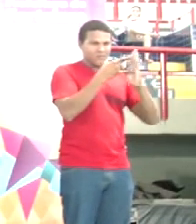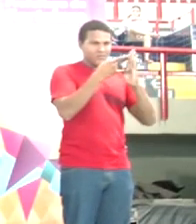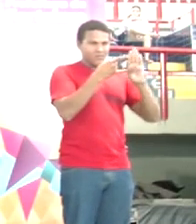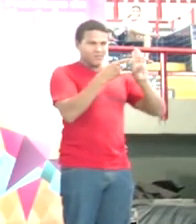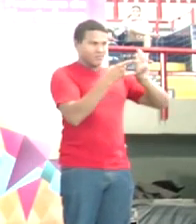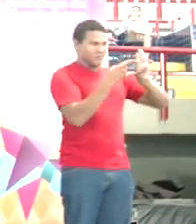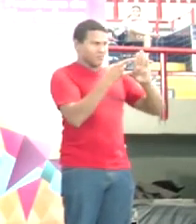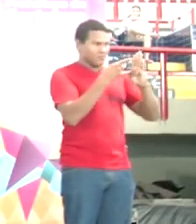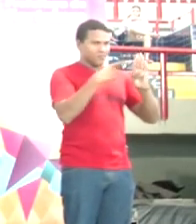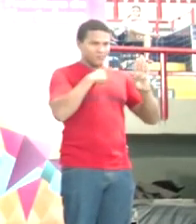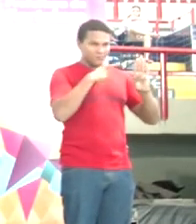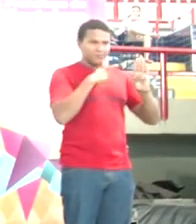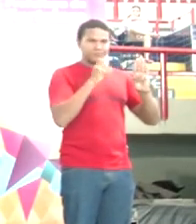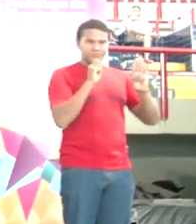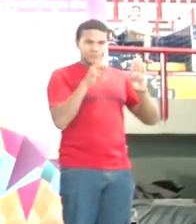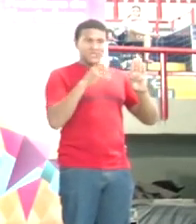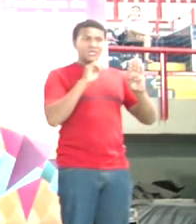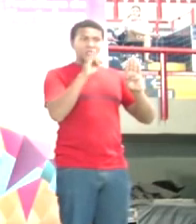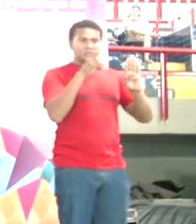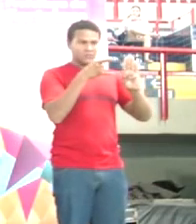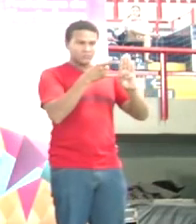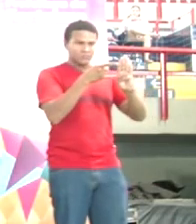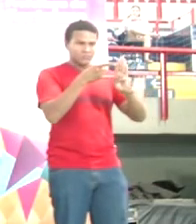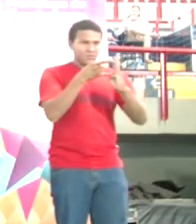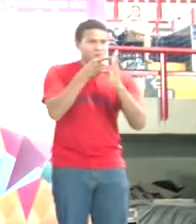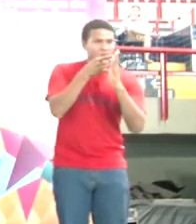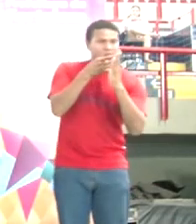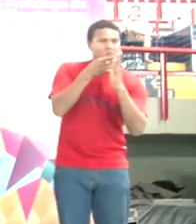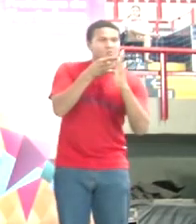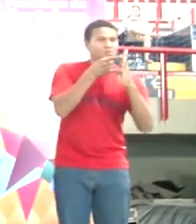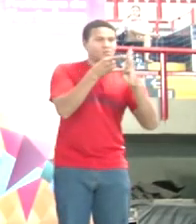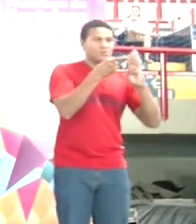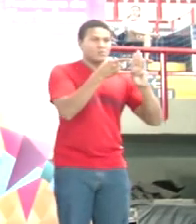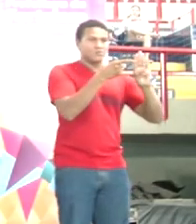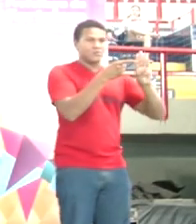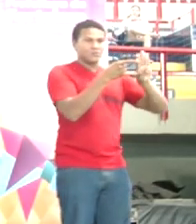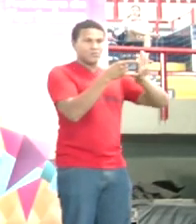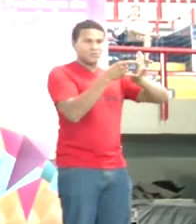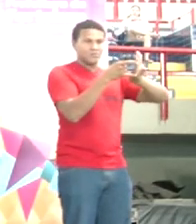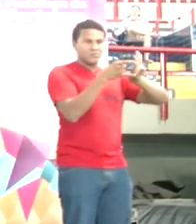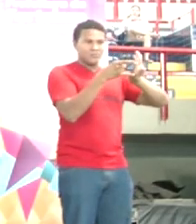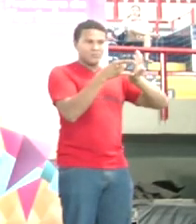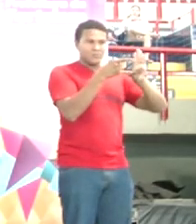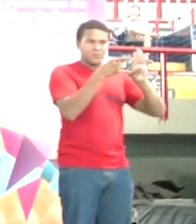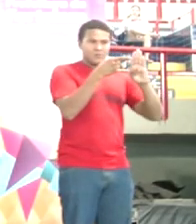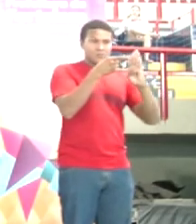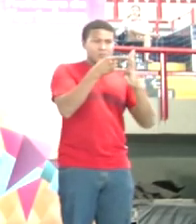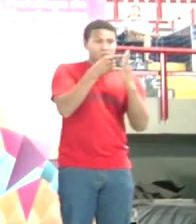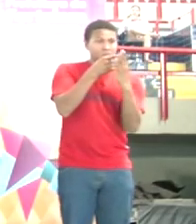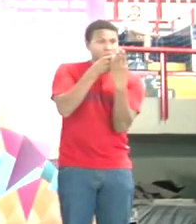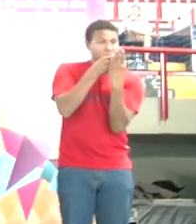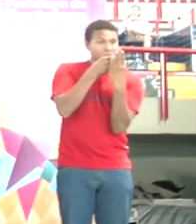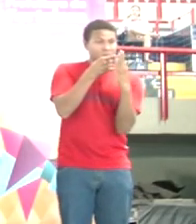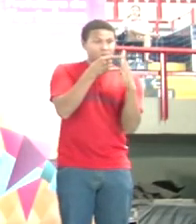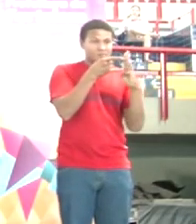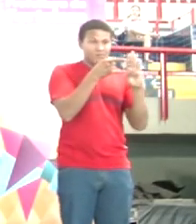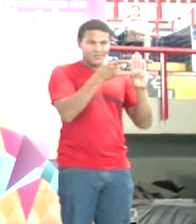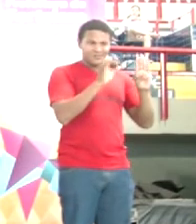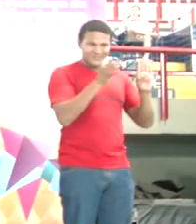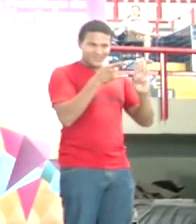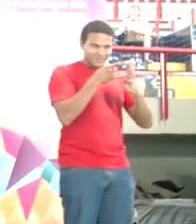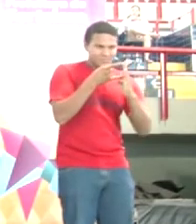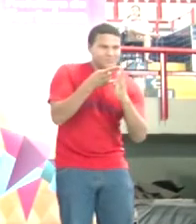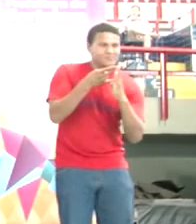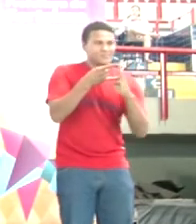pega a porta e você abre a porta, puxou a porta, ela vai girar em torno de um eixo fixo que é o canto